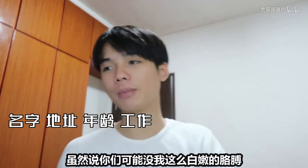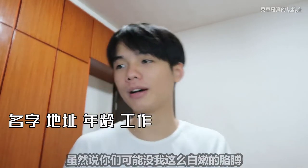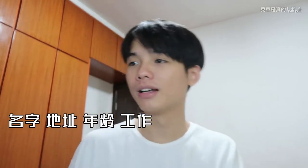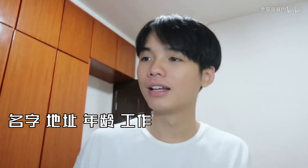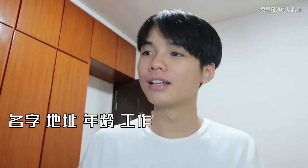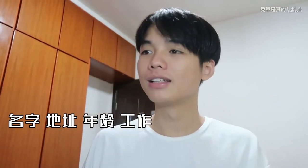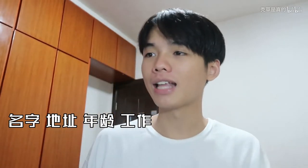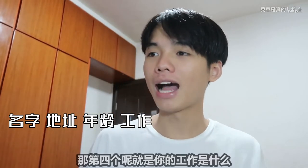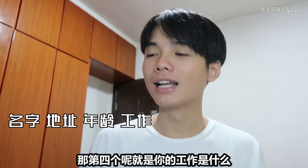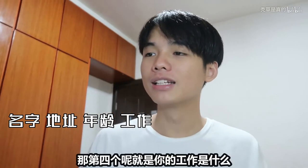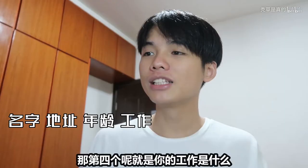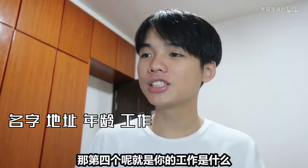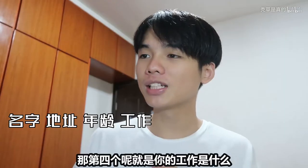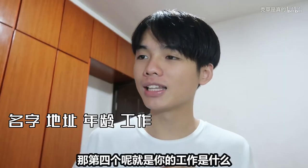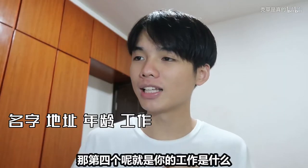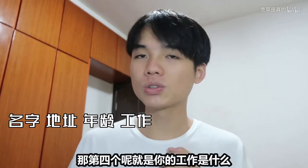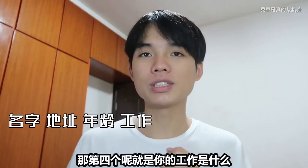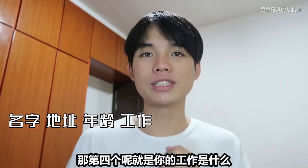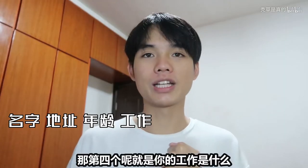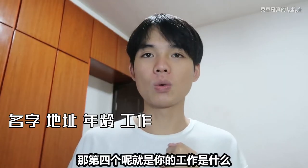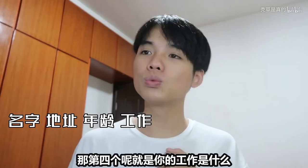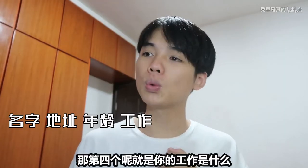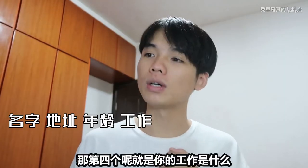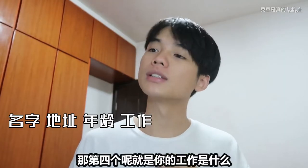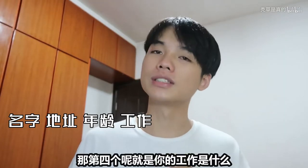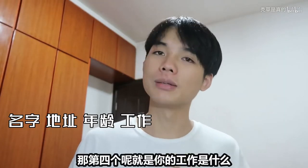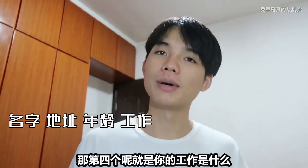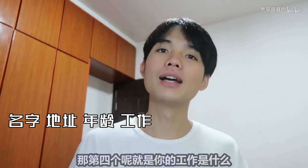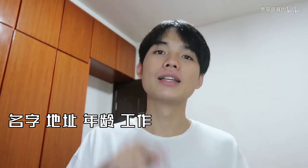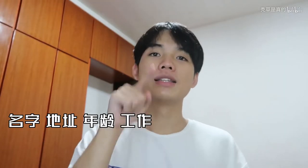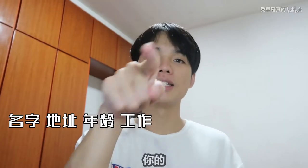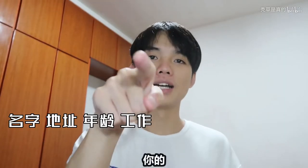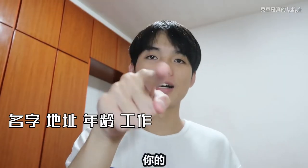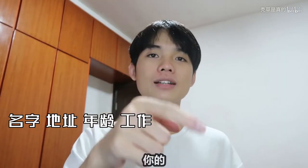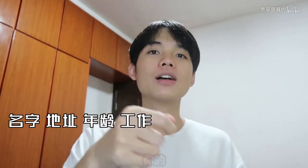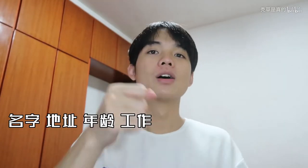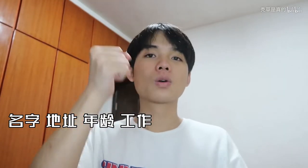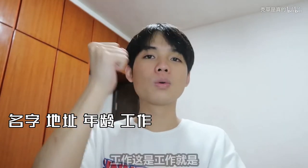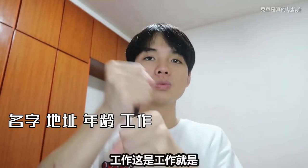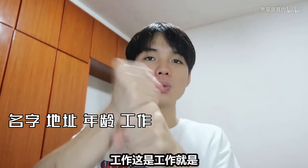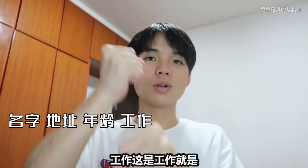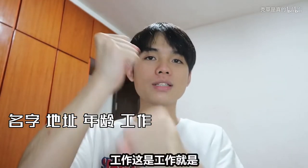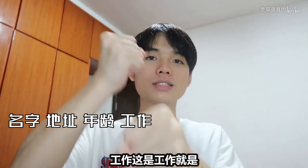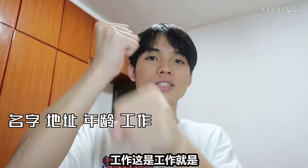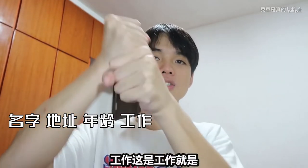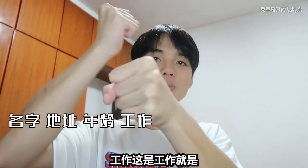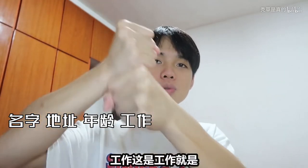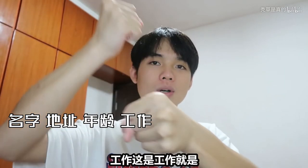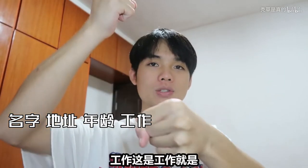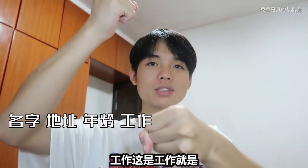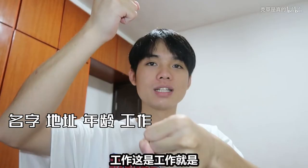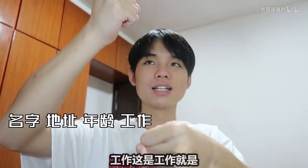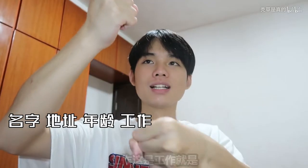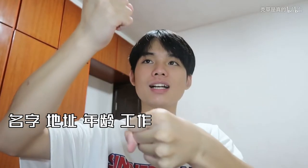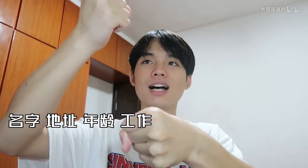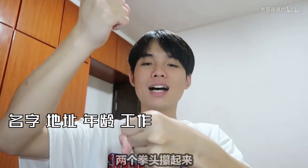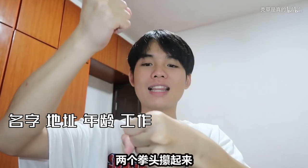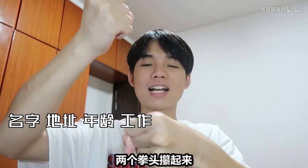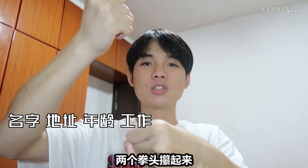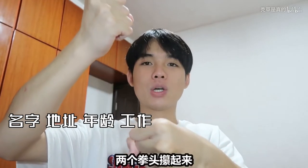膊。那第四个呢，就是你的工作是什么，你的工作，这是工作，就是 两个拳